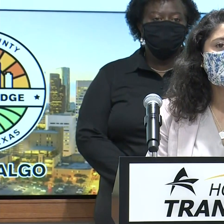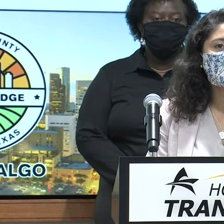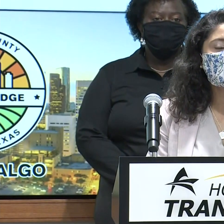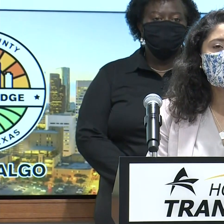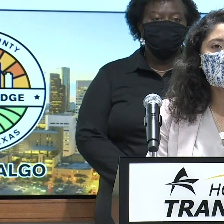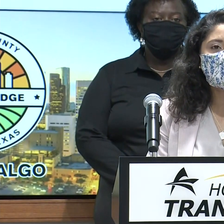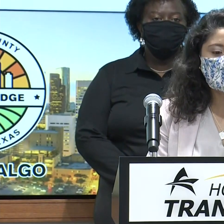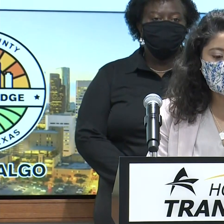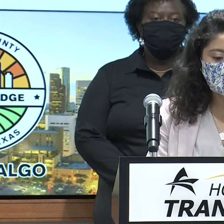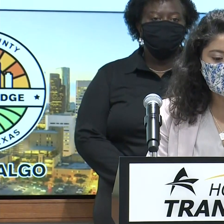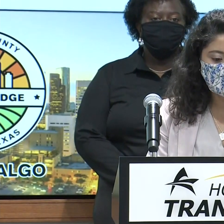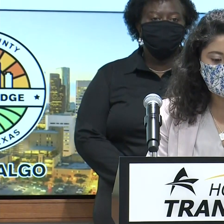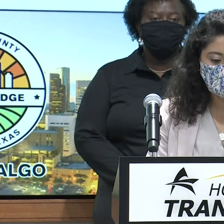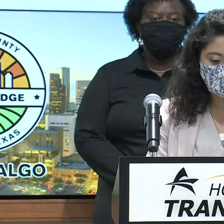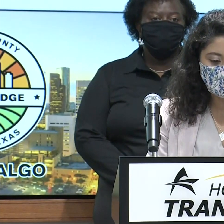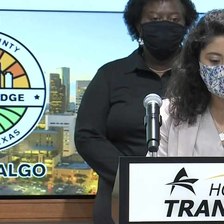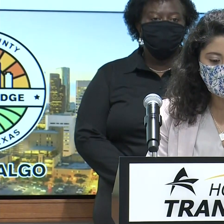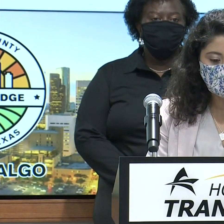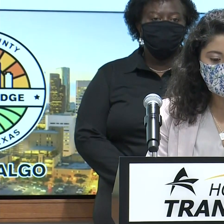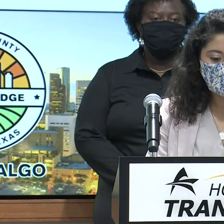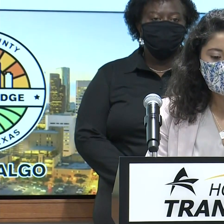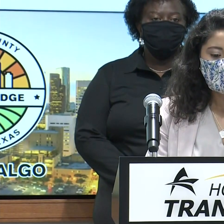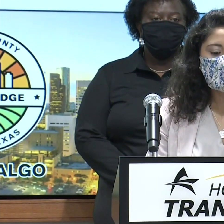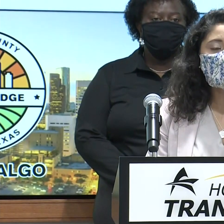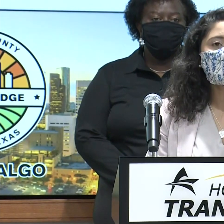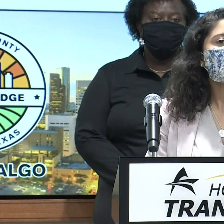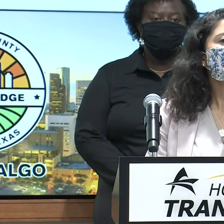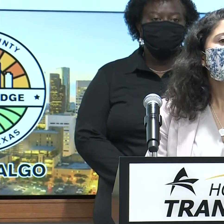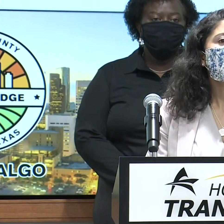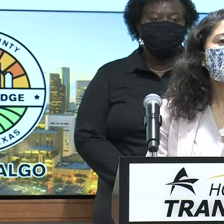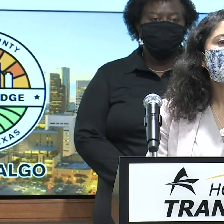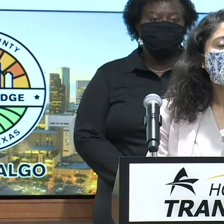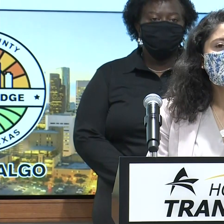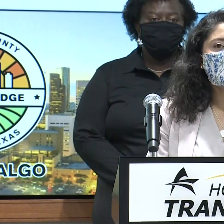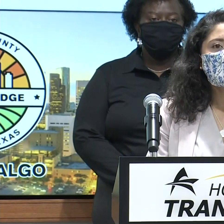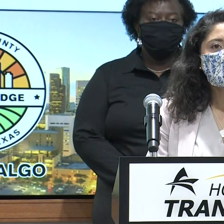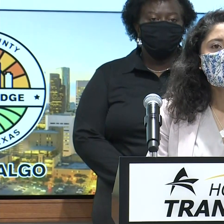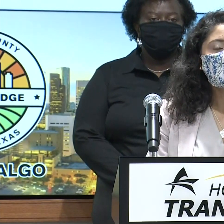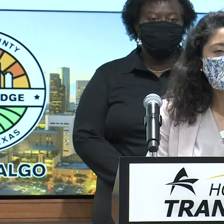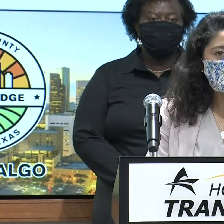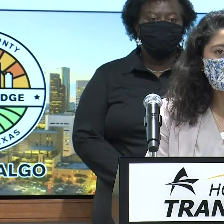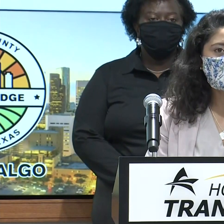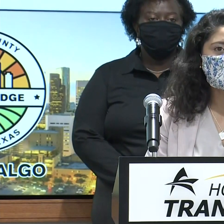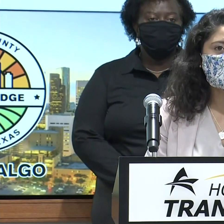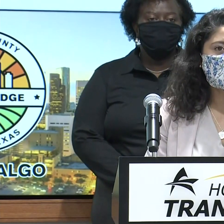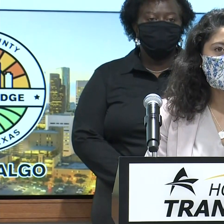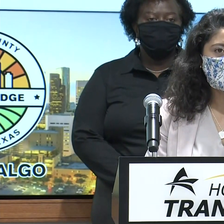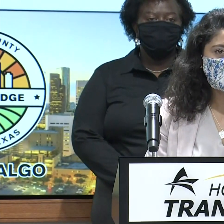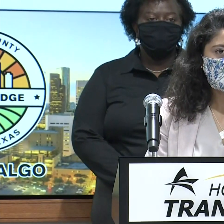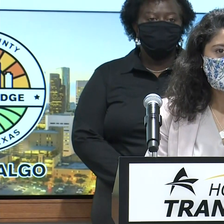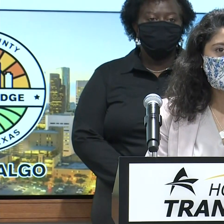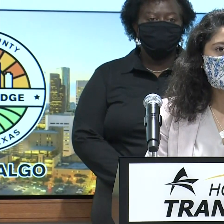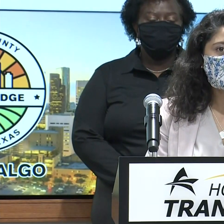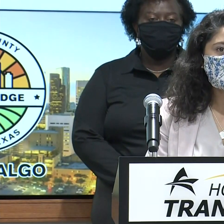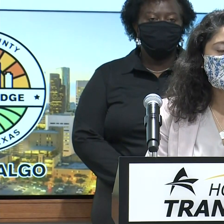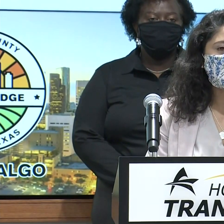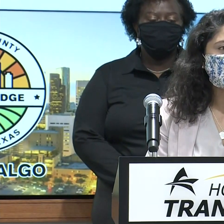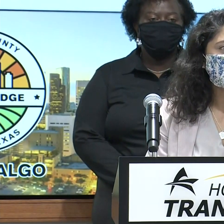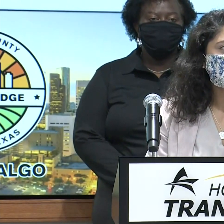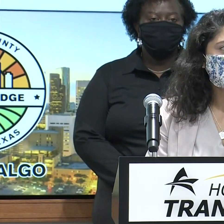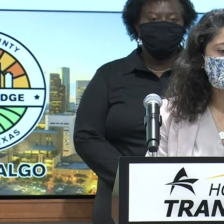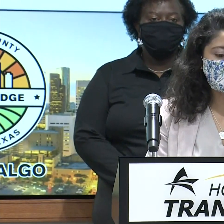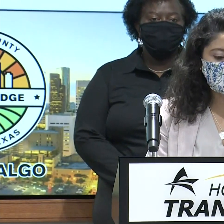cuanto a la protección ambiental de nuestro condado y la amenaza constante que enfrentamos por